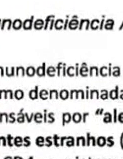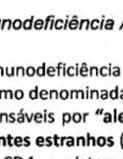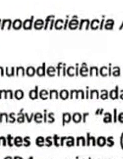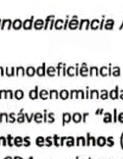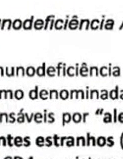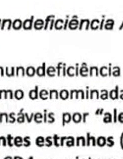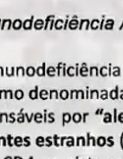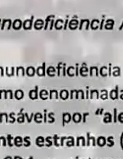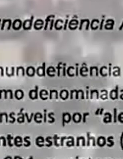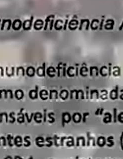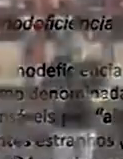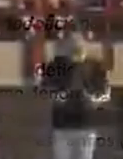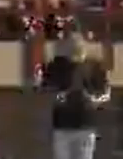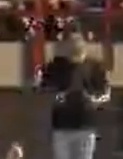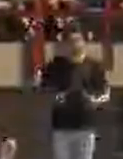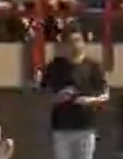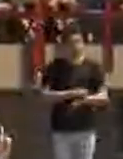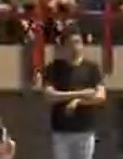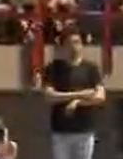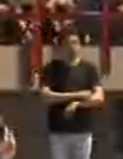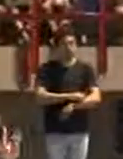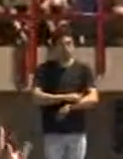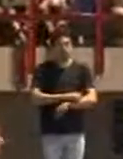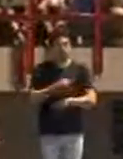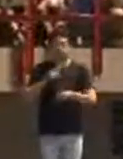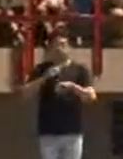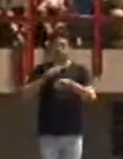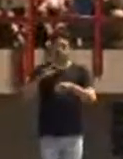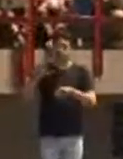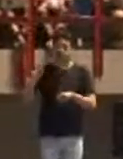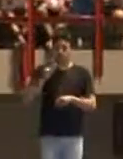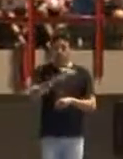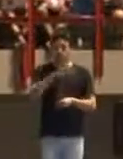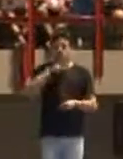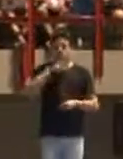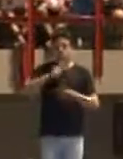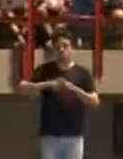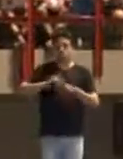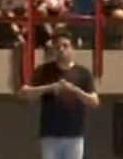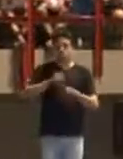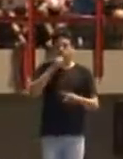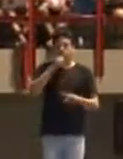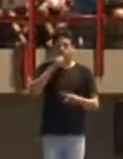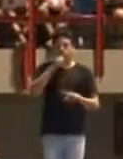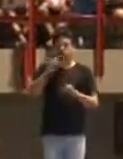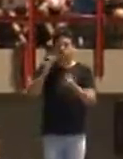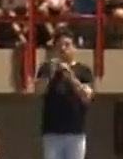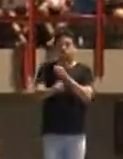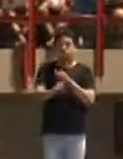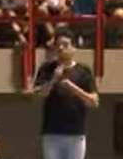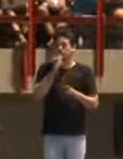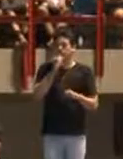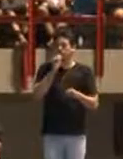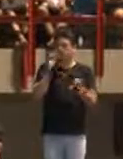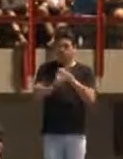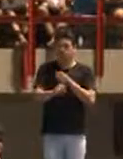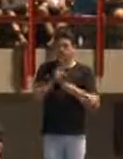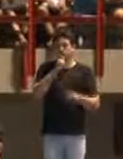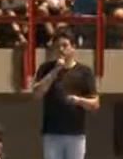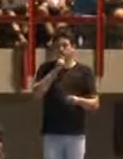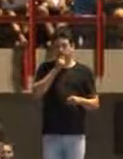imunodeficiência humana. Esse vírus ele é ruim por quê? Ele não mata a